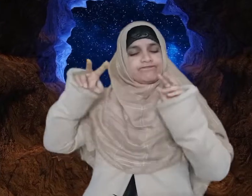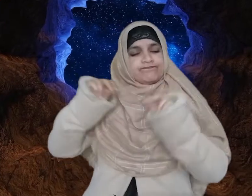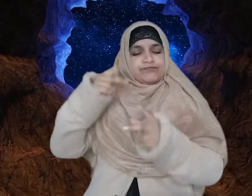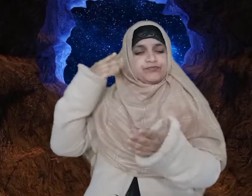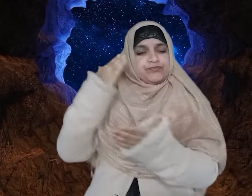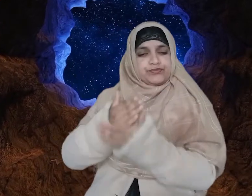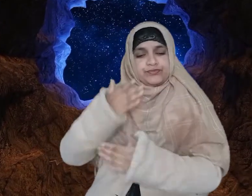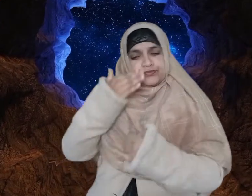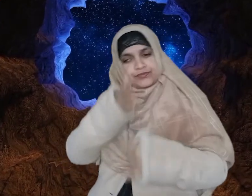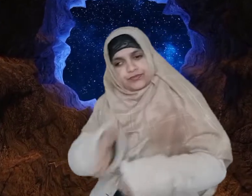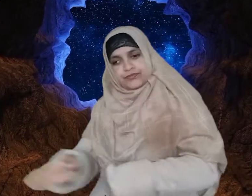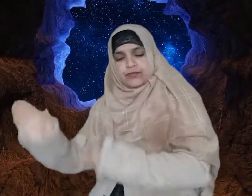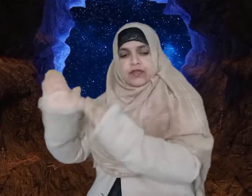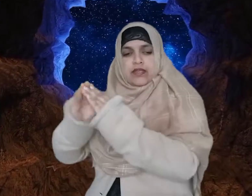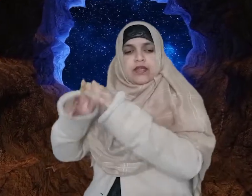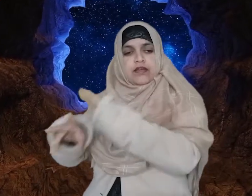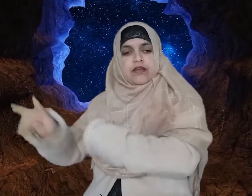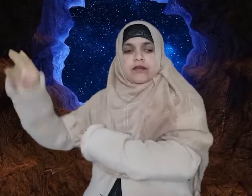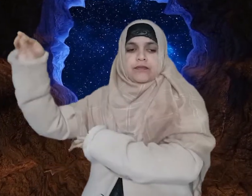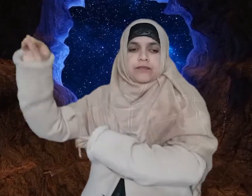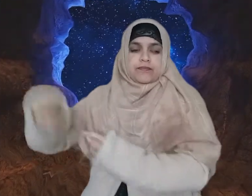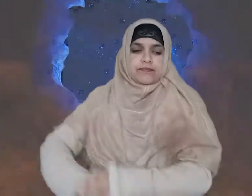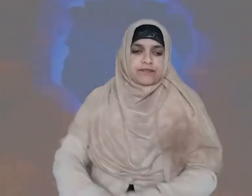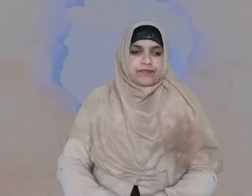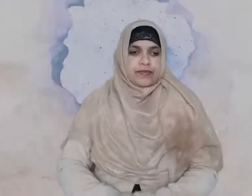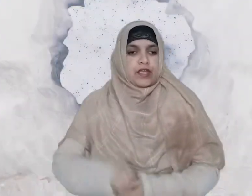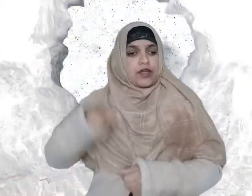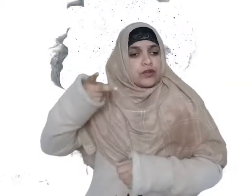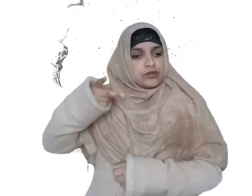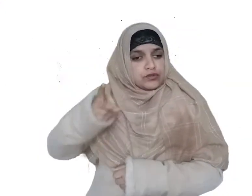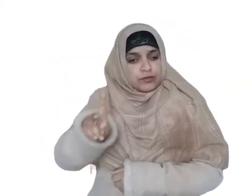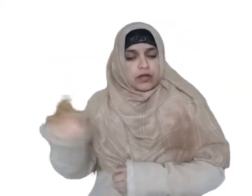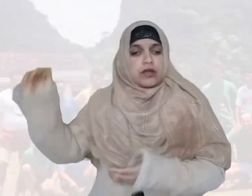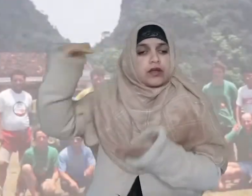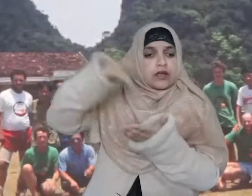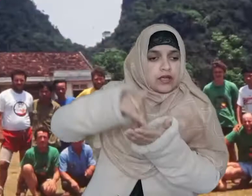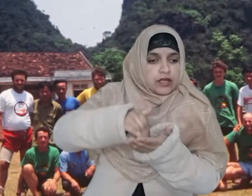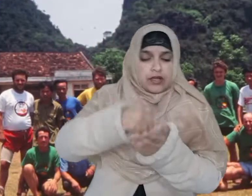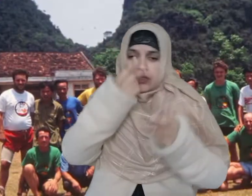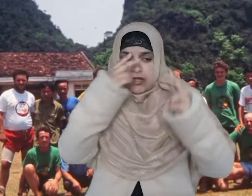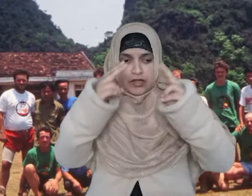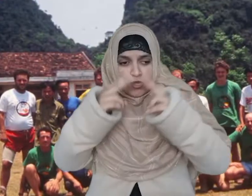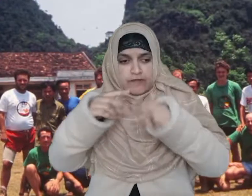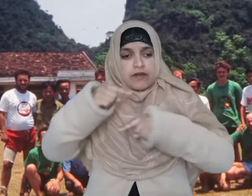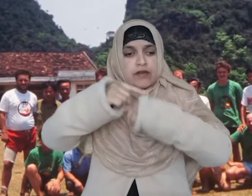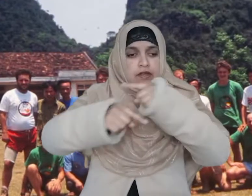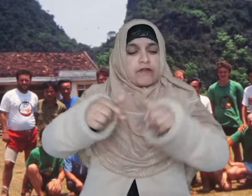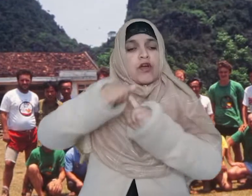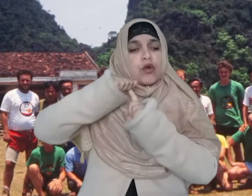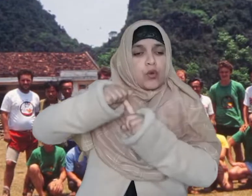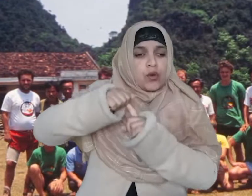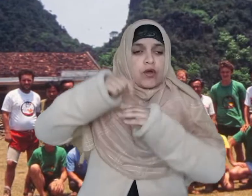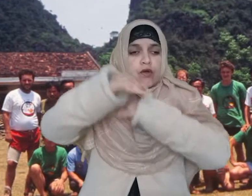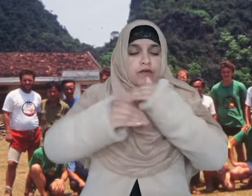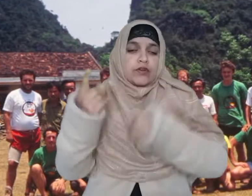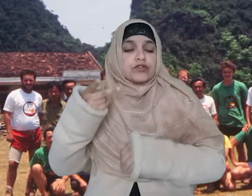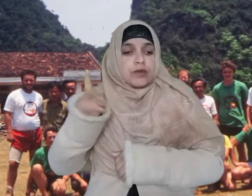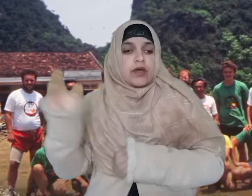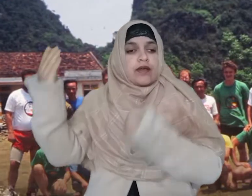ایسوسی ایشن کو دی تھی، جس کے بعد 2009 میں BCRA نے نیشنل پارک کی ایک ٹیم کو اس غار کی طرف روانہ کیا، جس نے اس